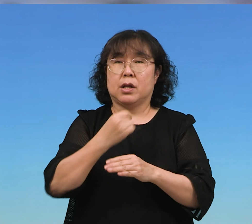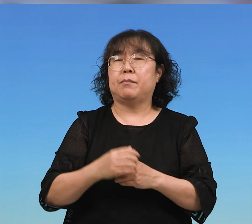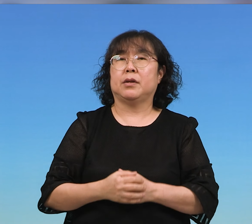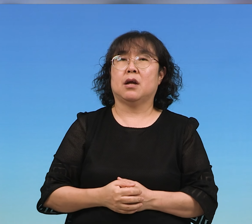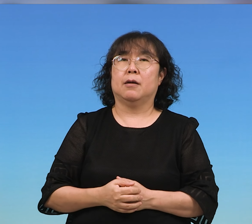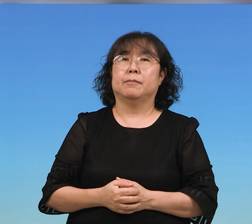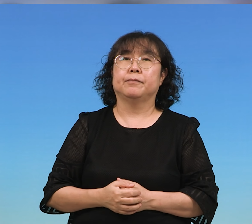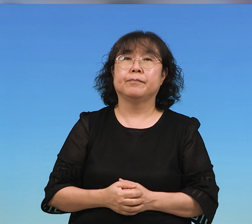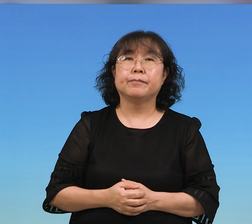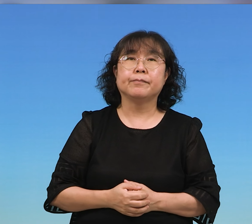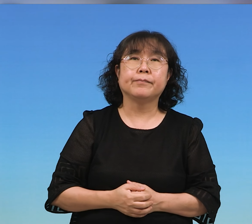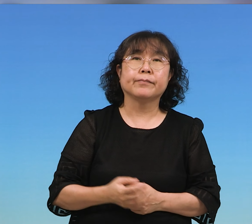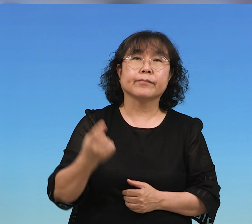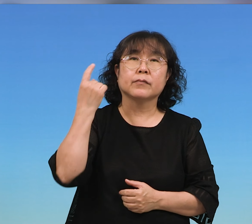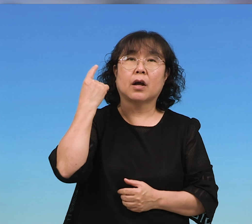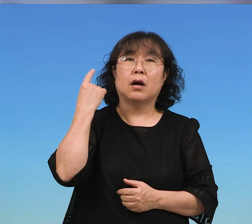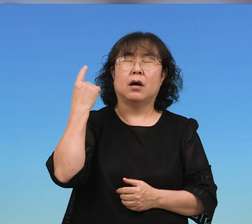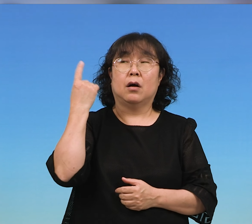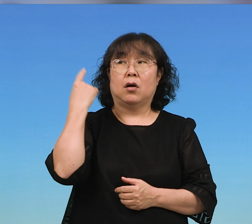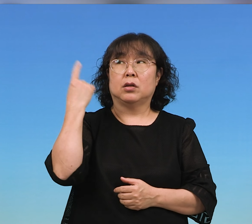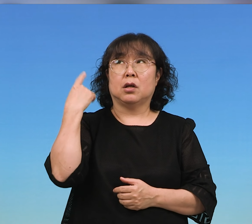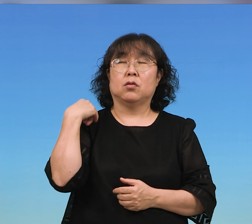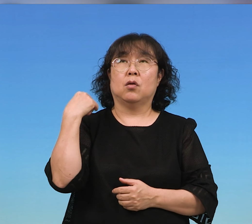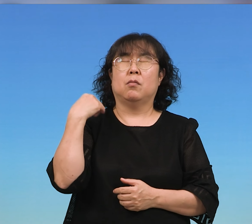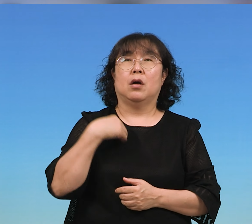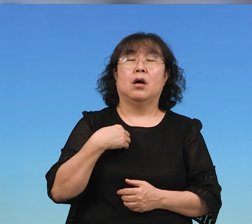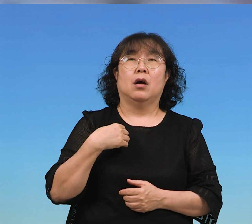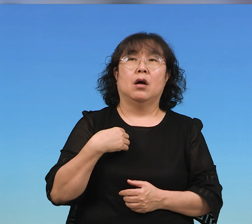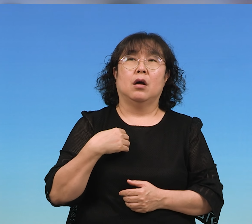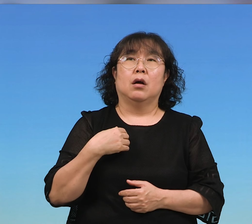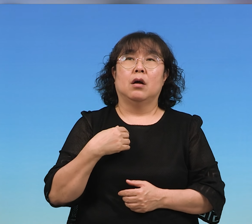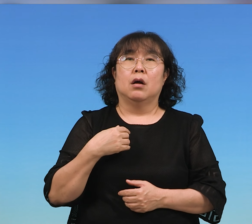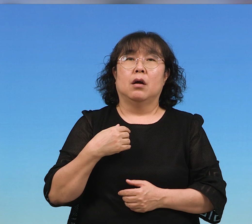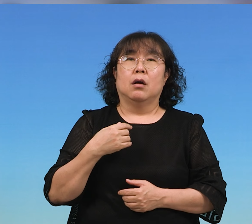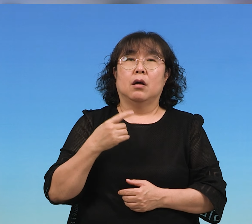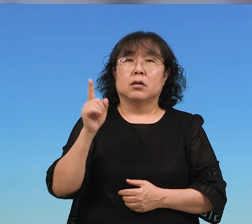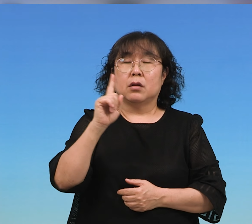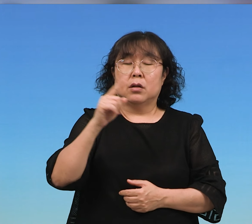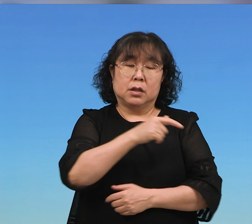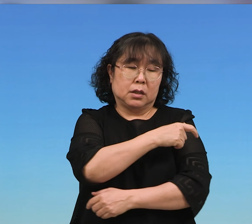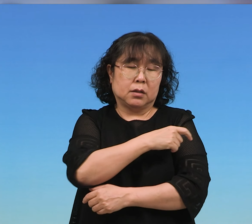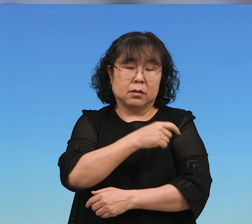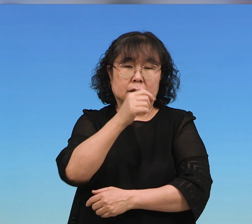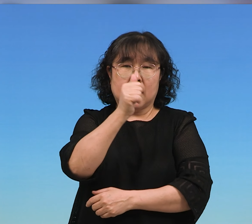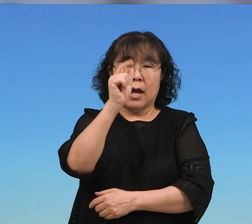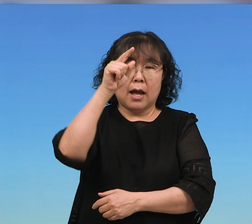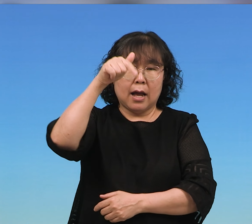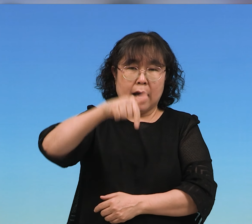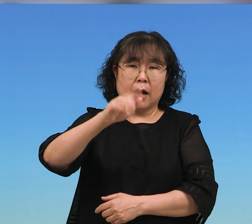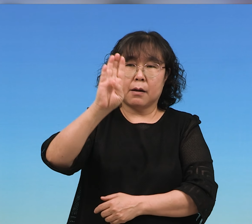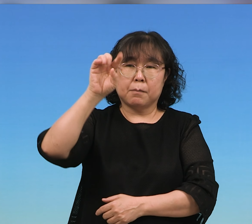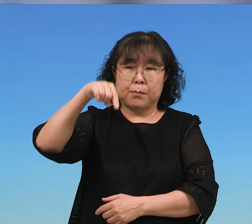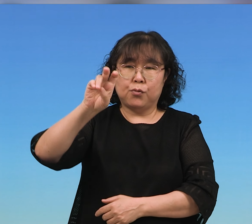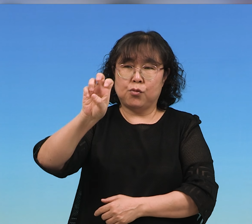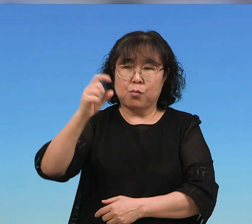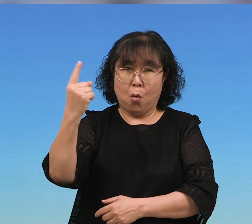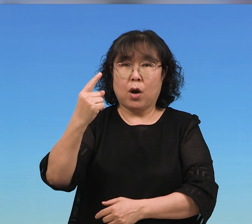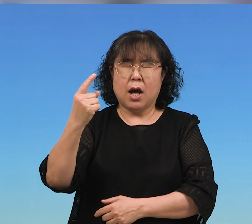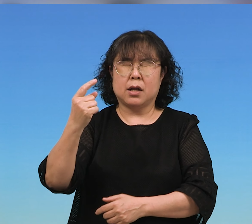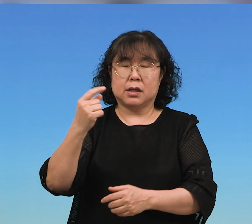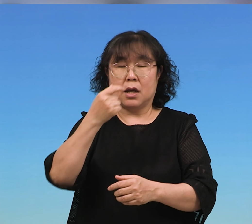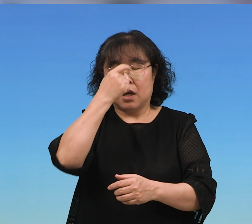어릴 때부터 경쟁적인 어제도 우리 그 학부모 한 분이 교구 목사님 앞에 막 울면서 그런 얘기를 하는